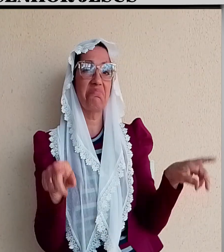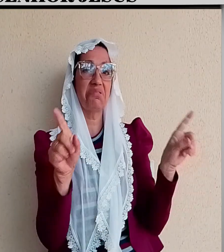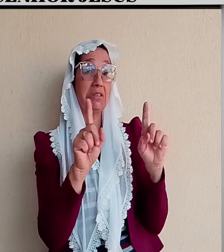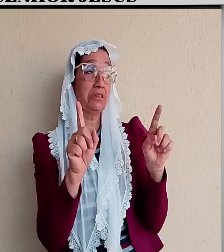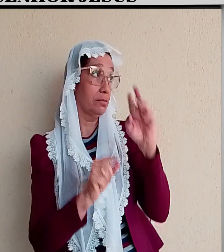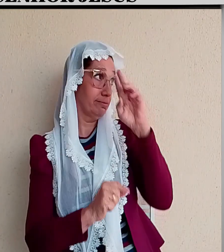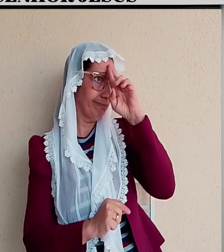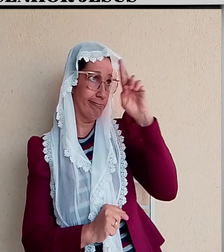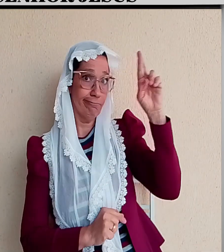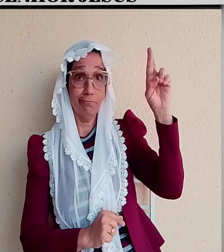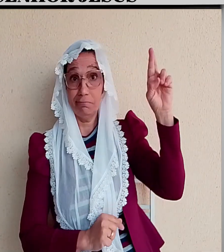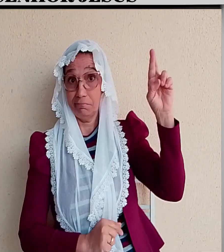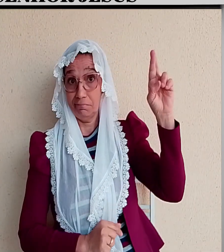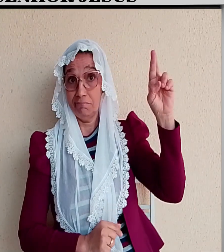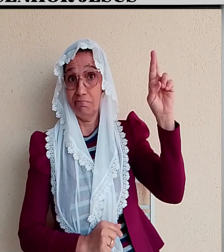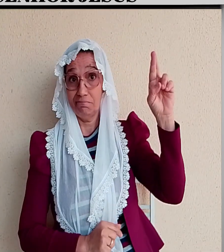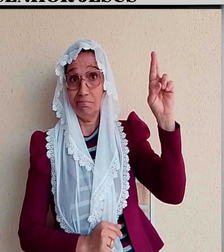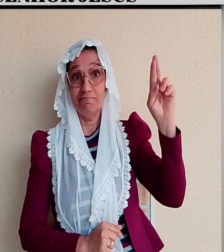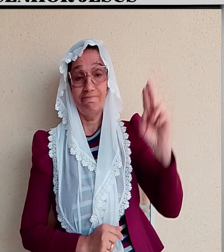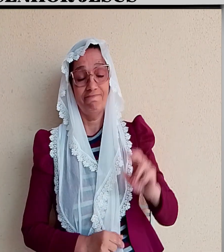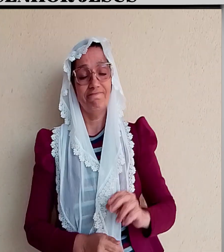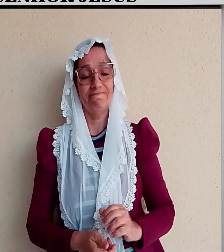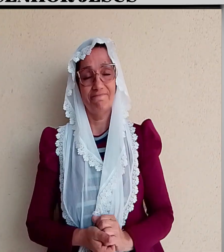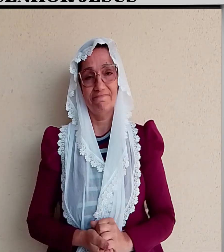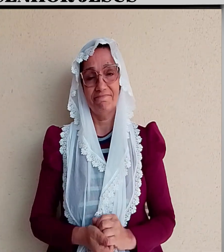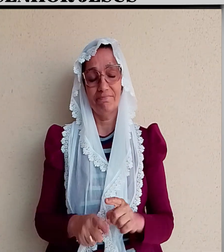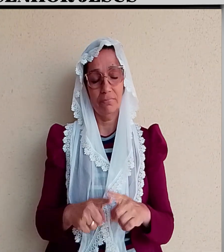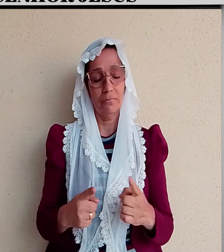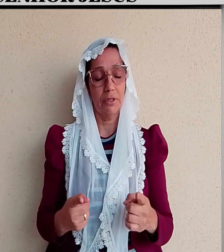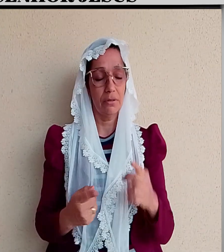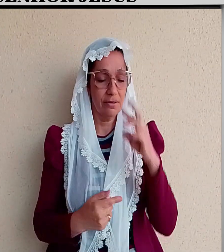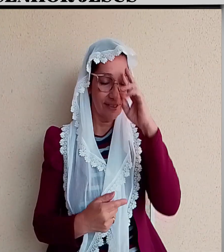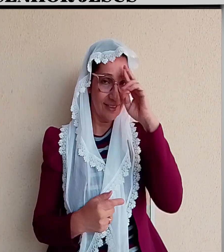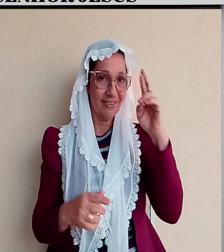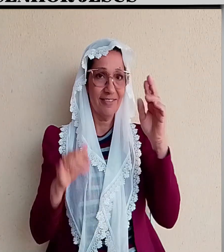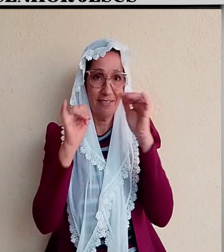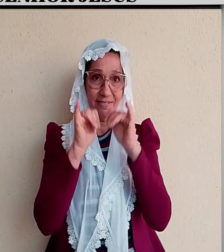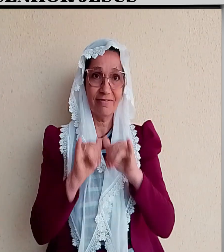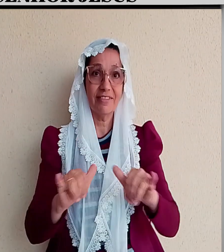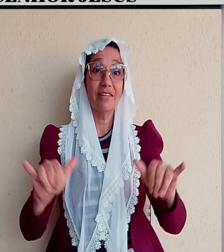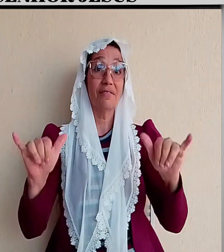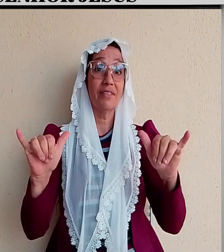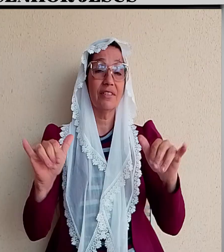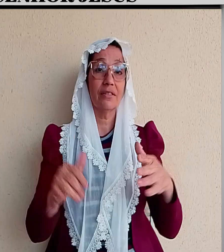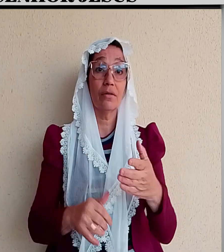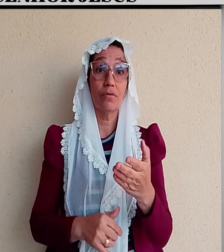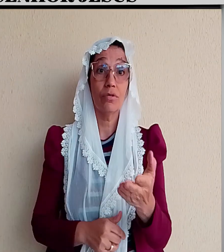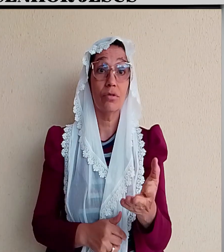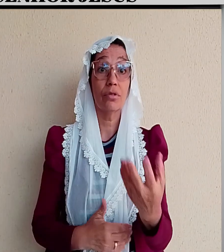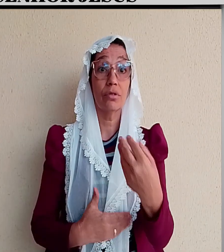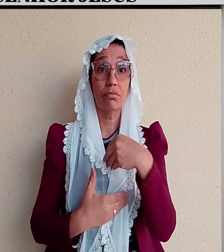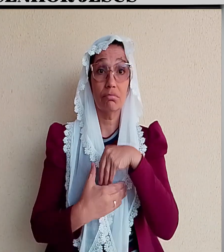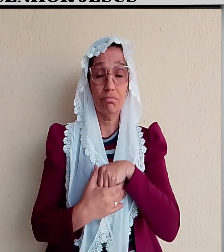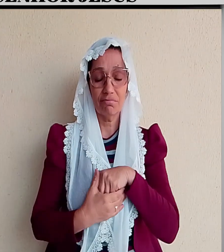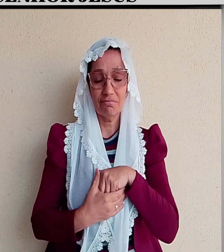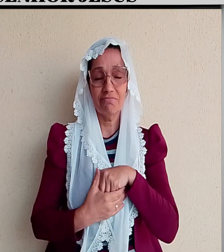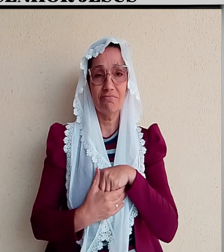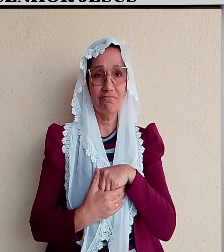está aqui, houve algo dentro de ti que pertence a mim, que te chamou, te convidou para vir aqui